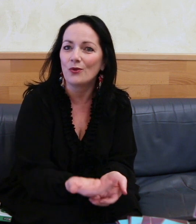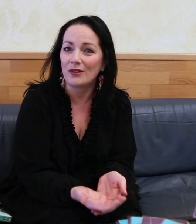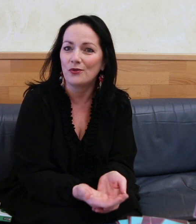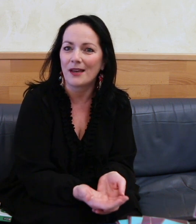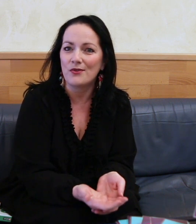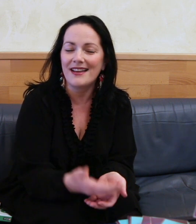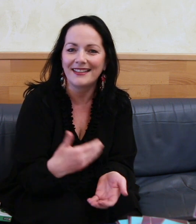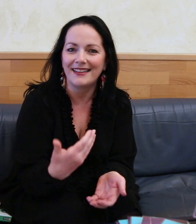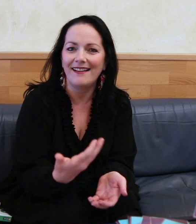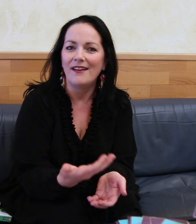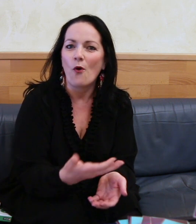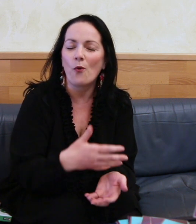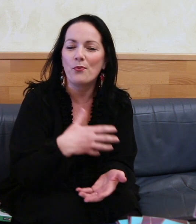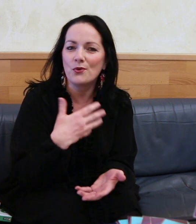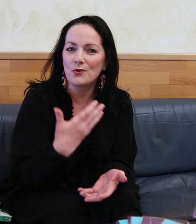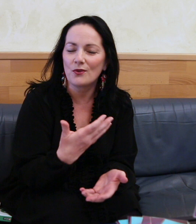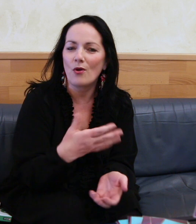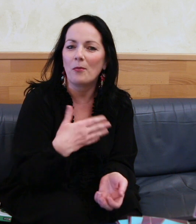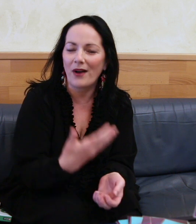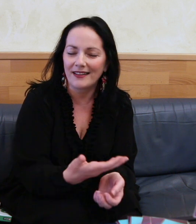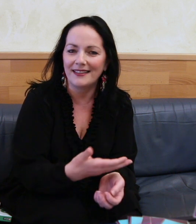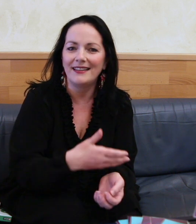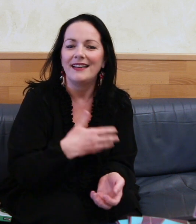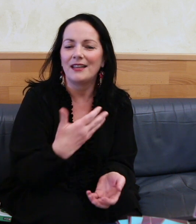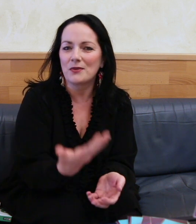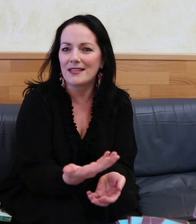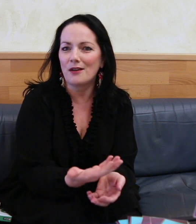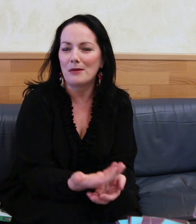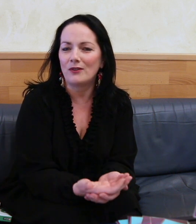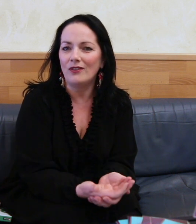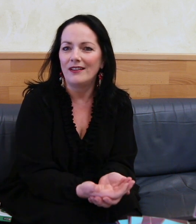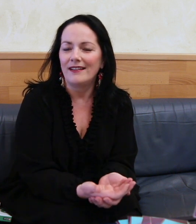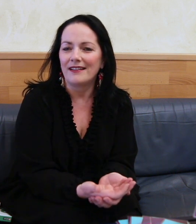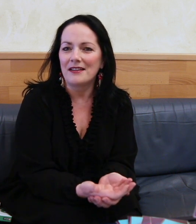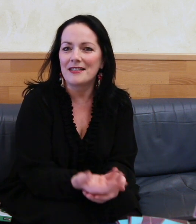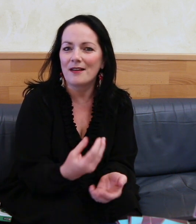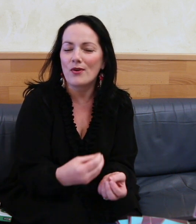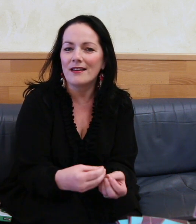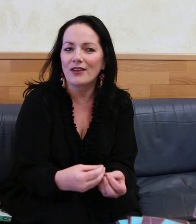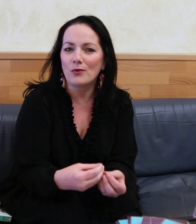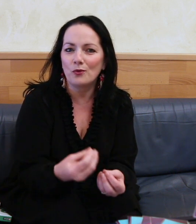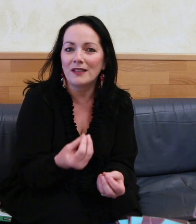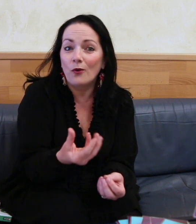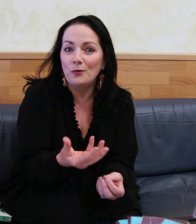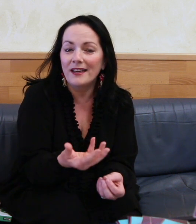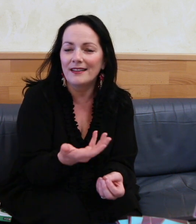le vocabulaire qui est là. On peut justement parler et on signe en même temps, hein. Et c'est un moyen vraiment de mettre en lumière des